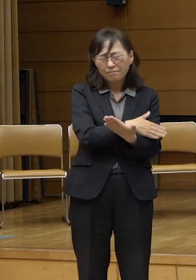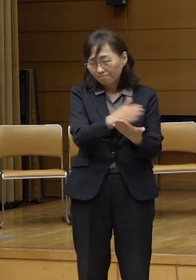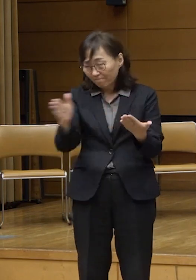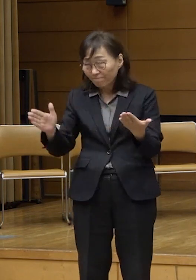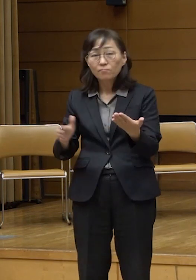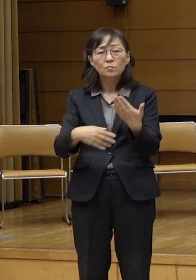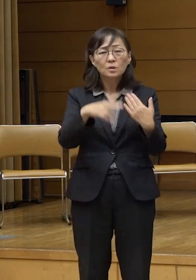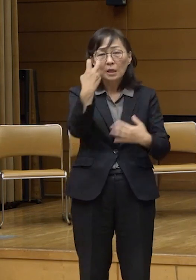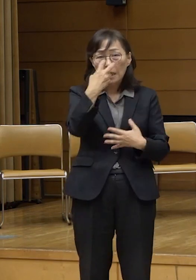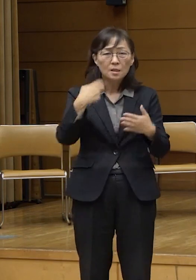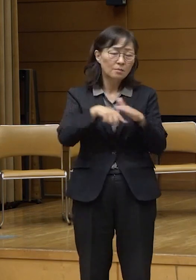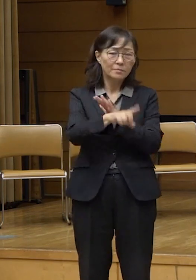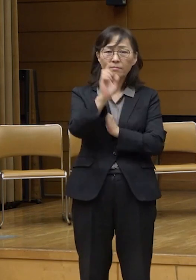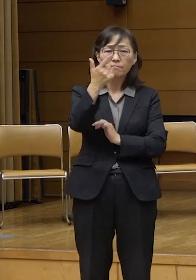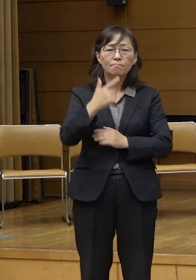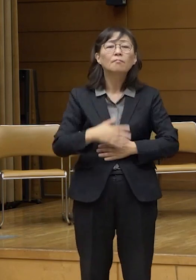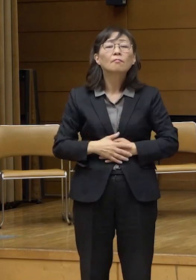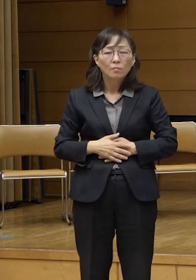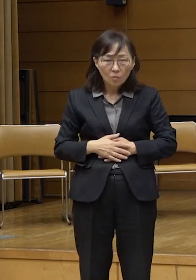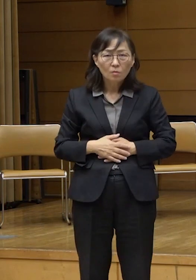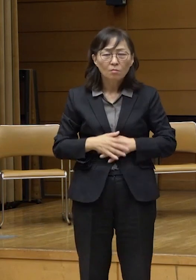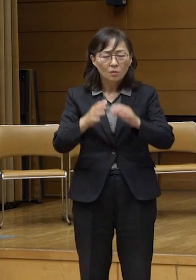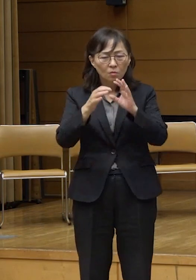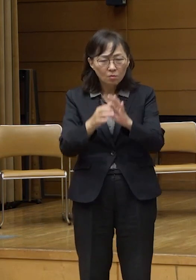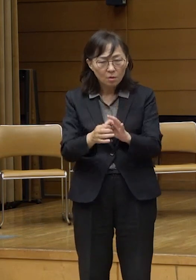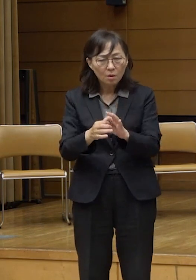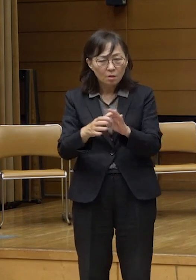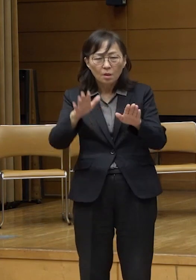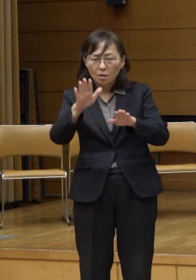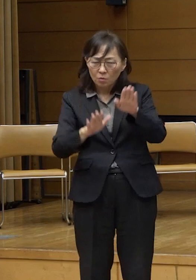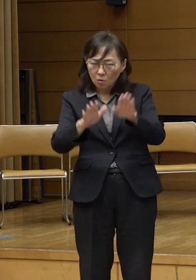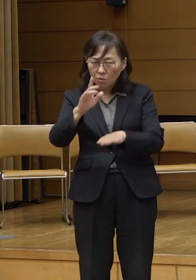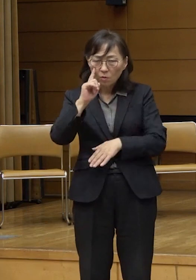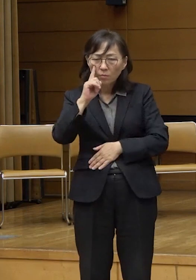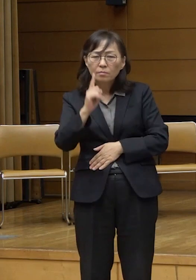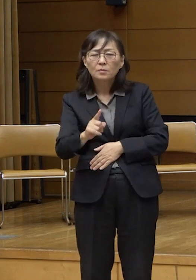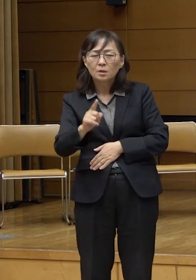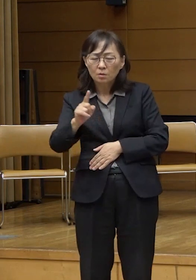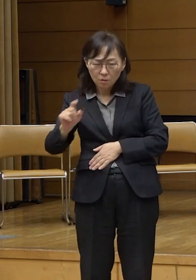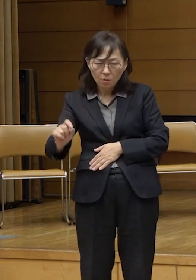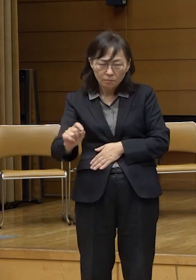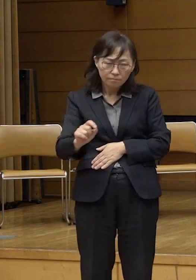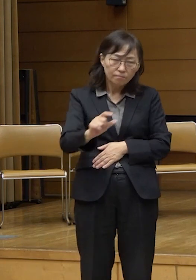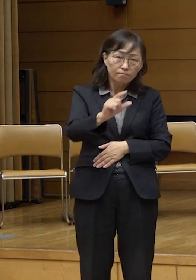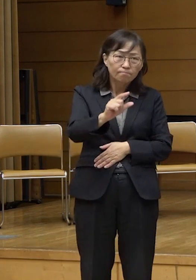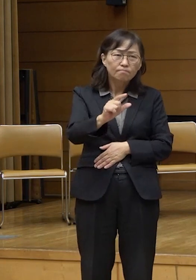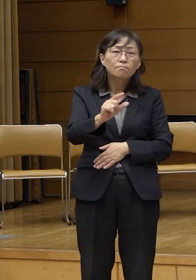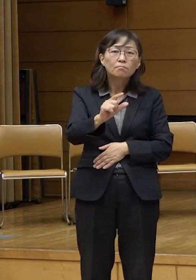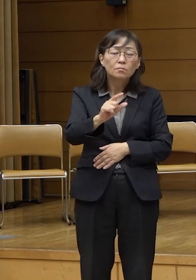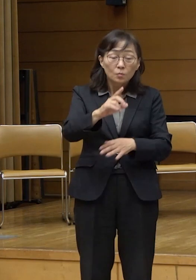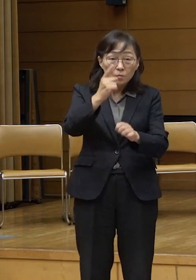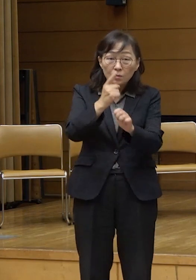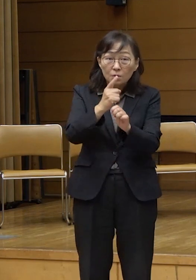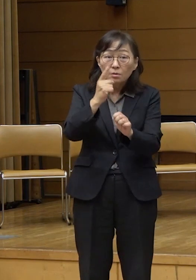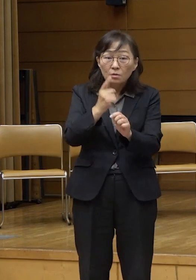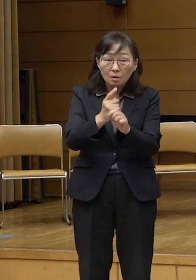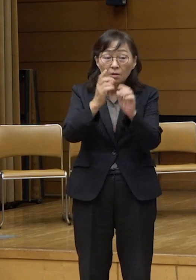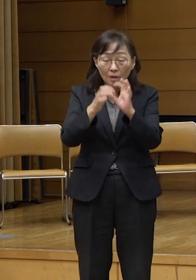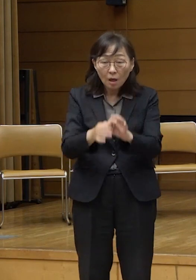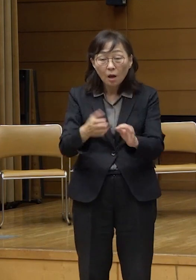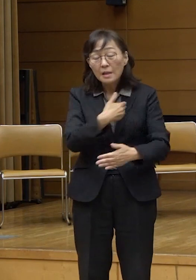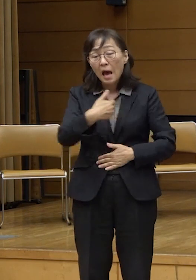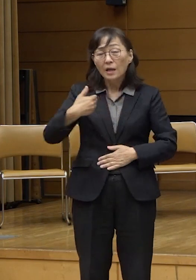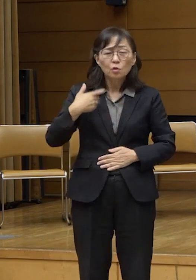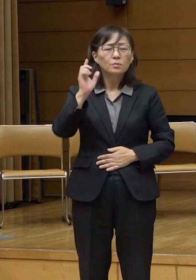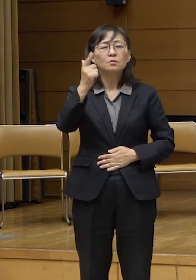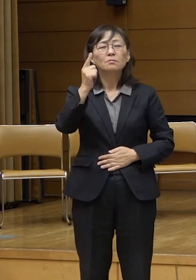これを見るというところが、まあ、微増であるというところだと思います。したがってその微増であることでもう大丈夫ですよ、微増だから